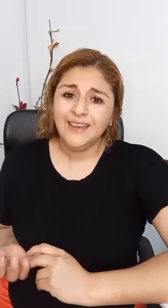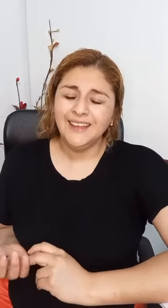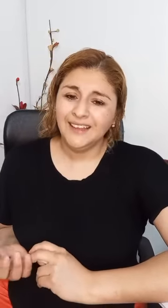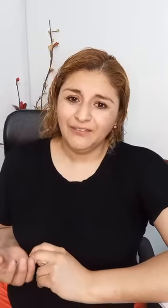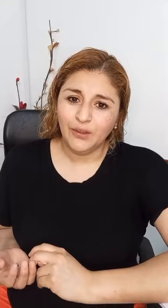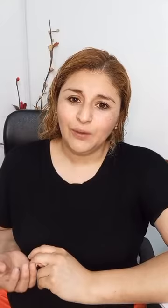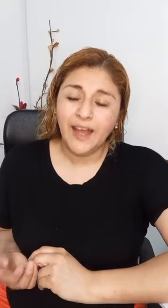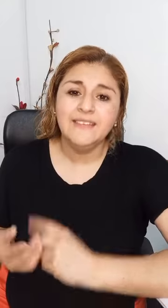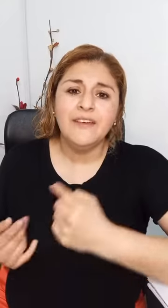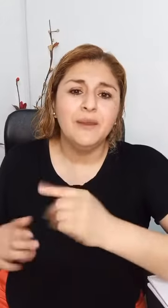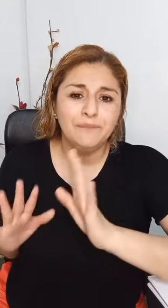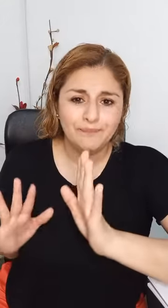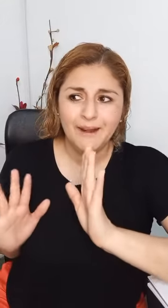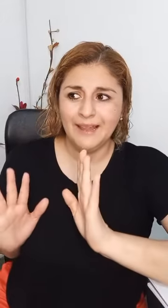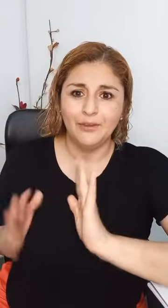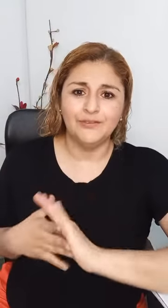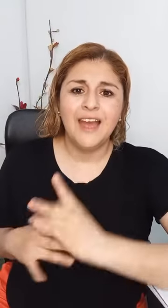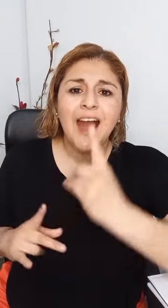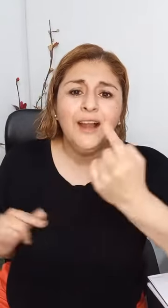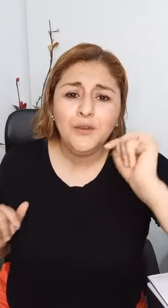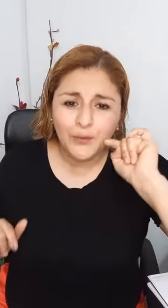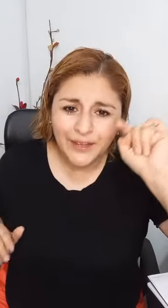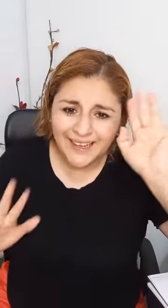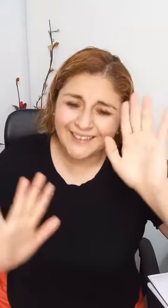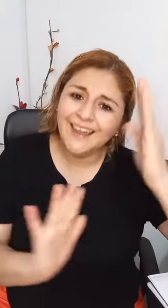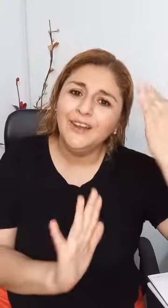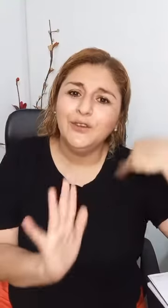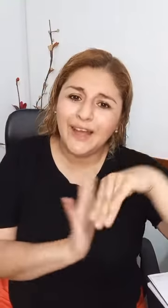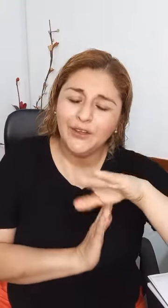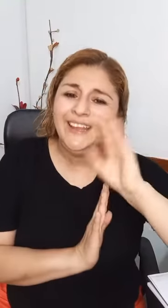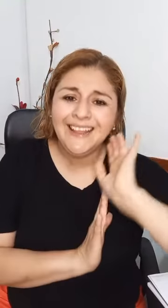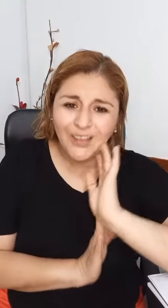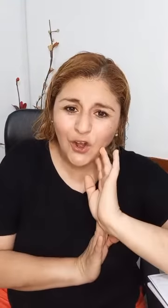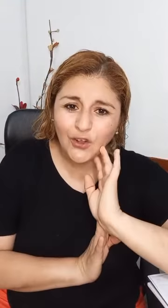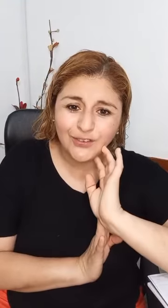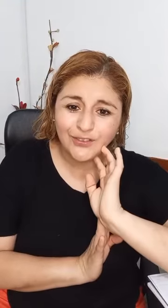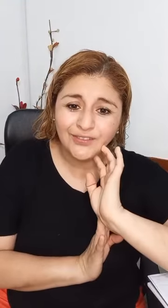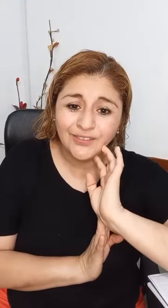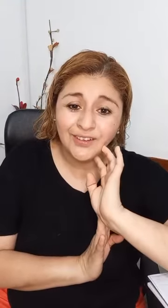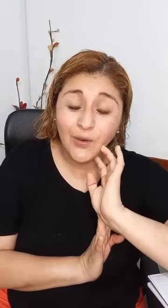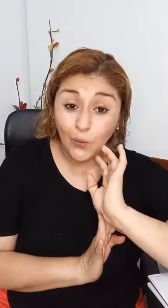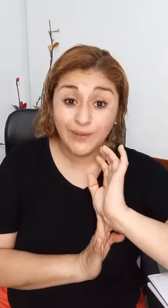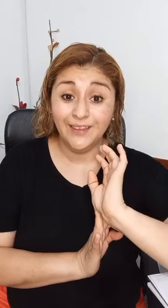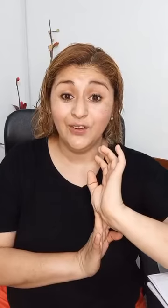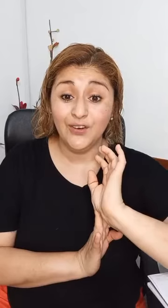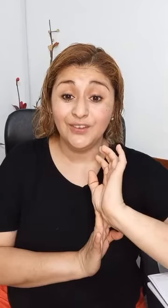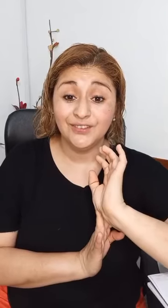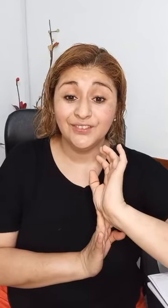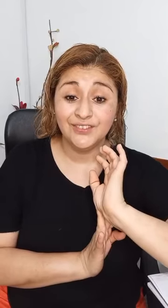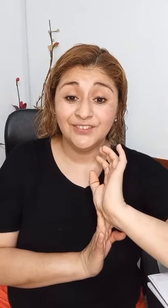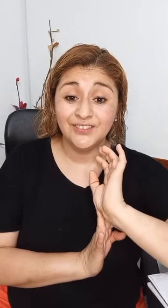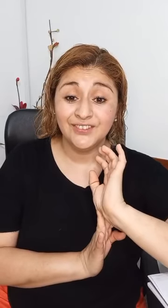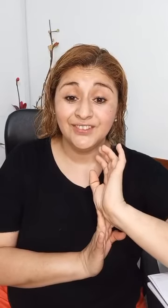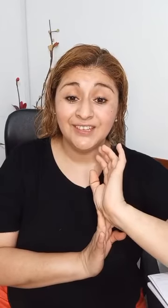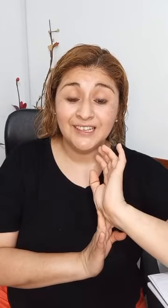¿Ustedes tienen dificultades? A ver, partamos. ¿Alguno de ustedes que está del otro lado, tiene anteojos? ¿Usan anteojos?